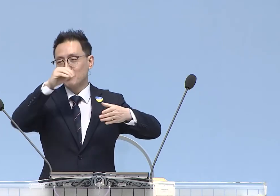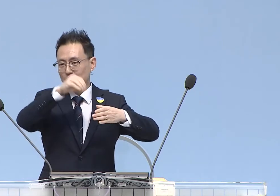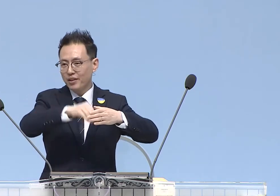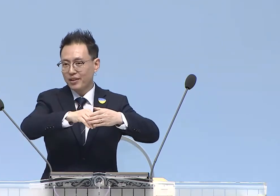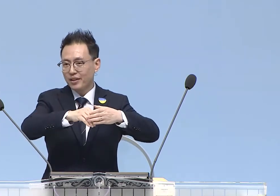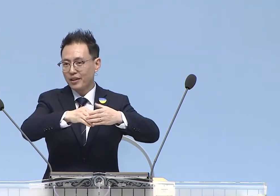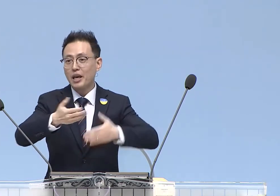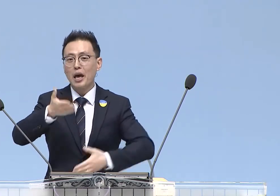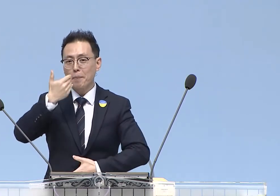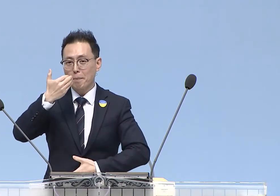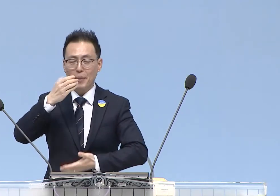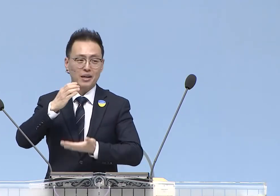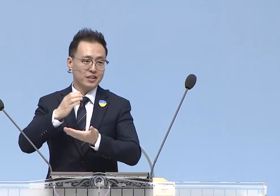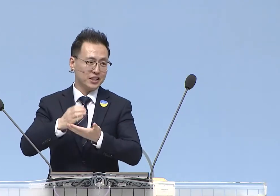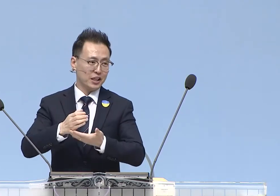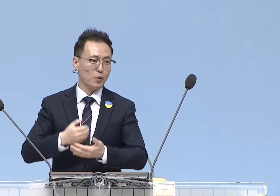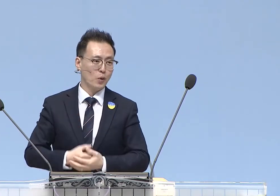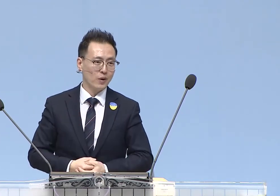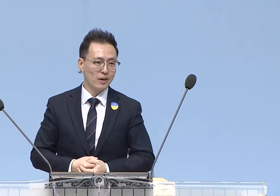담으면 밥그릇이 되고,